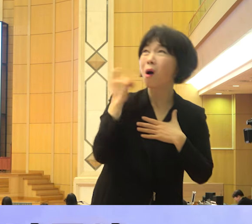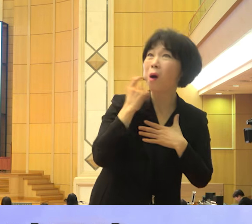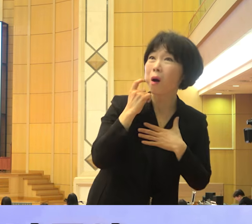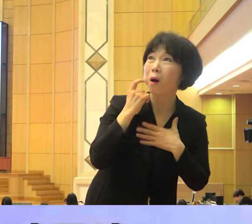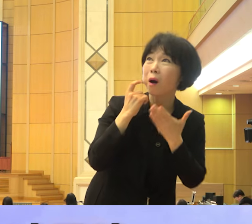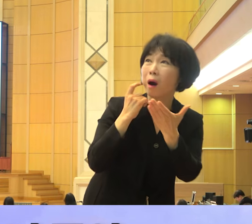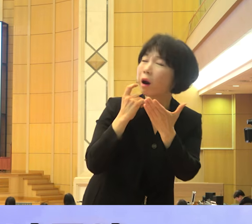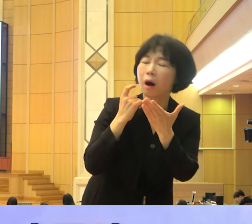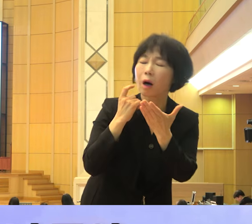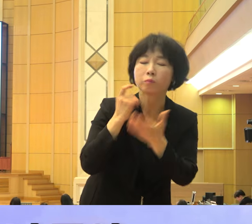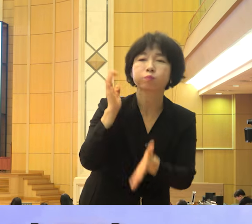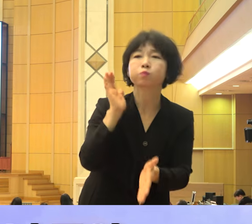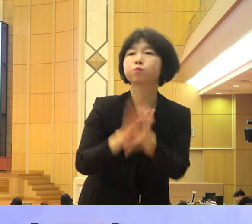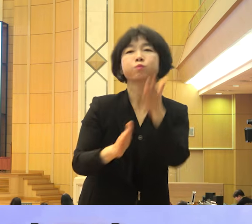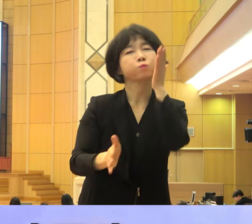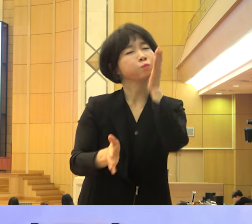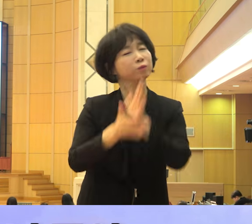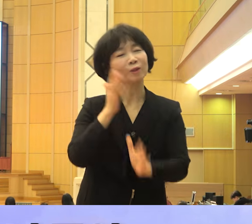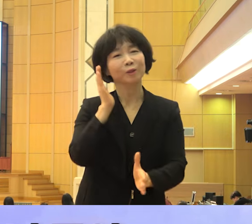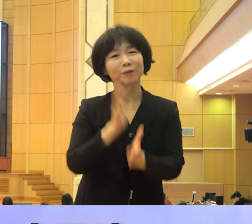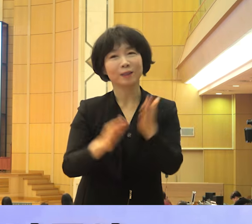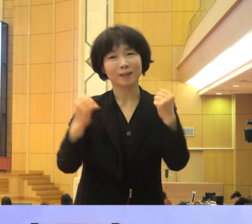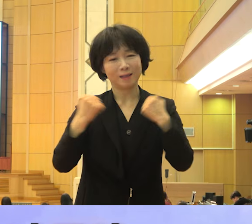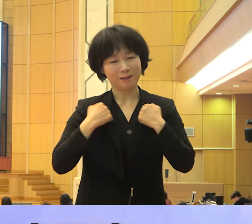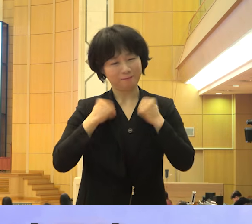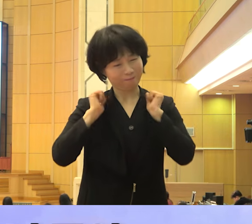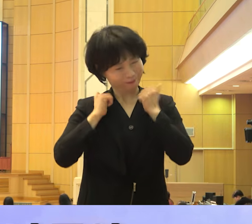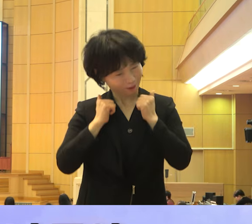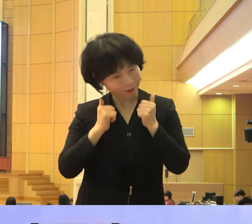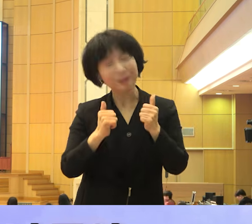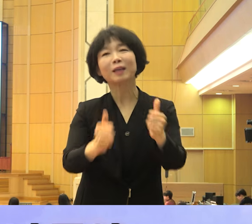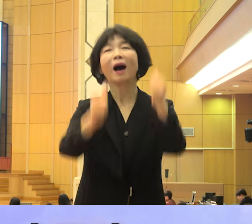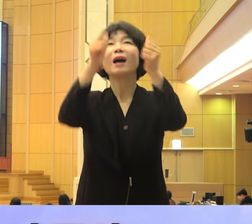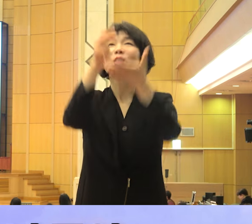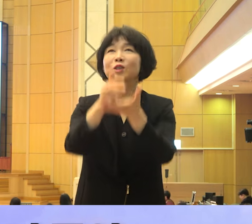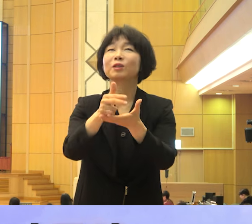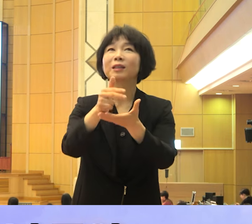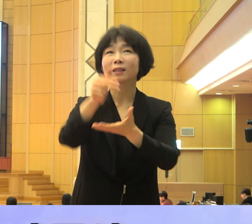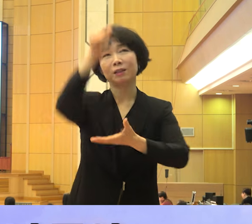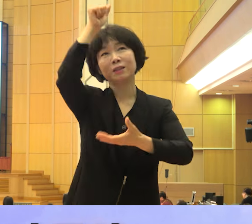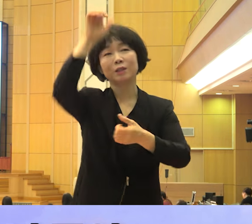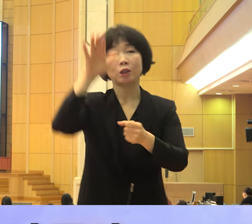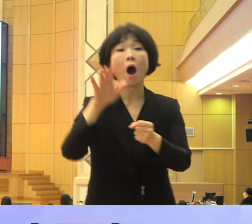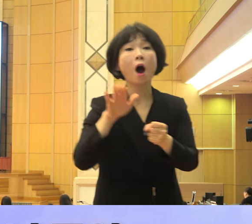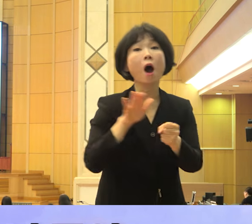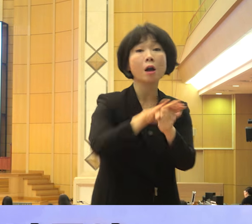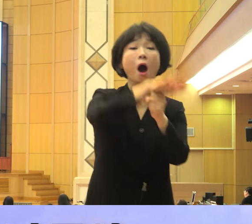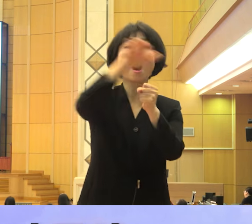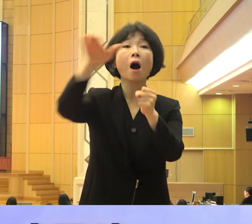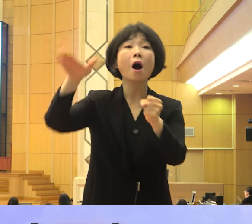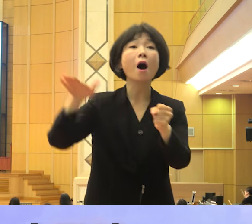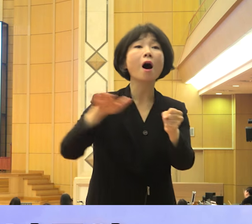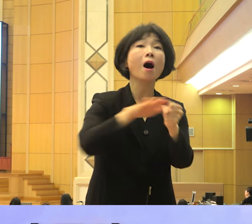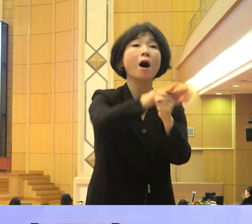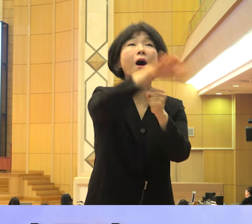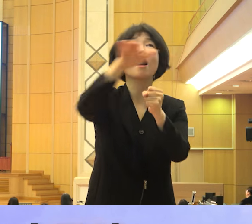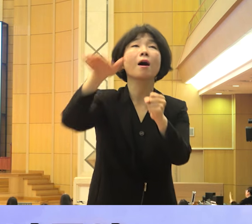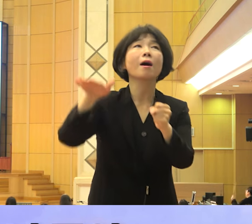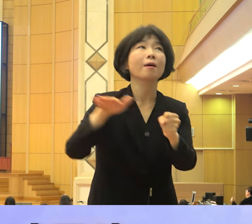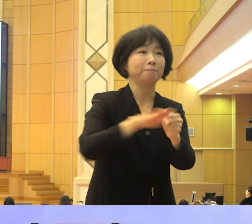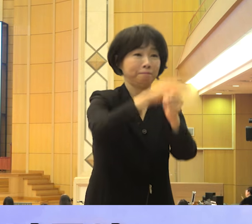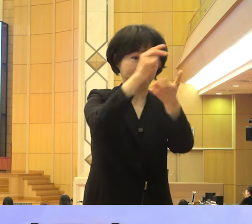변함없으신, 거짓 없으신 성실하신 그 사랑,